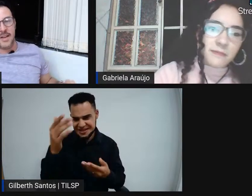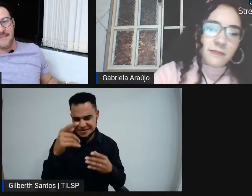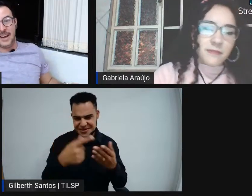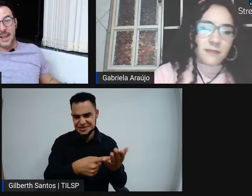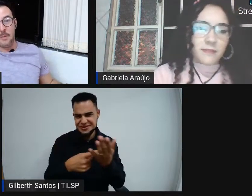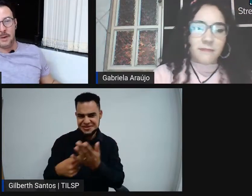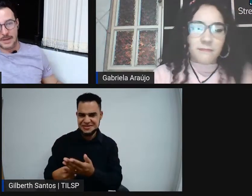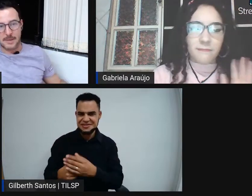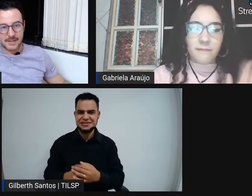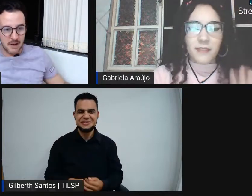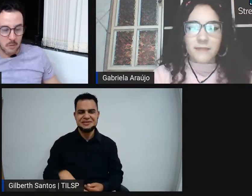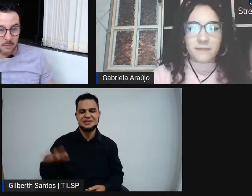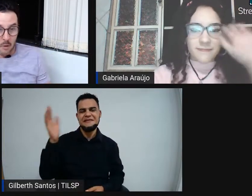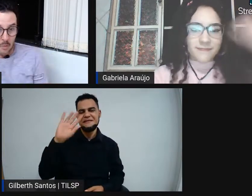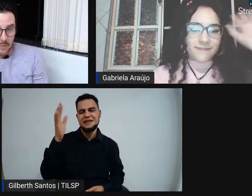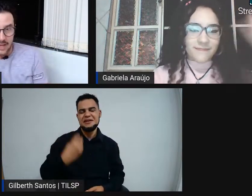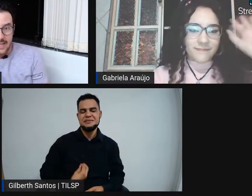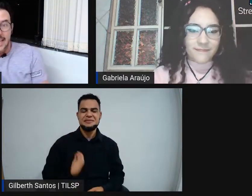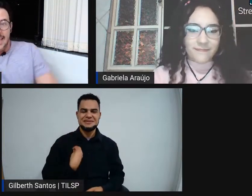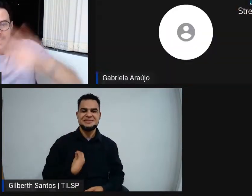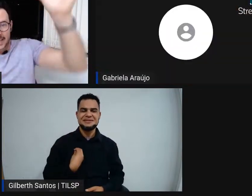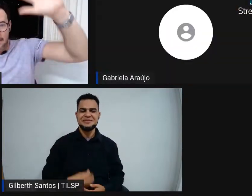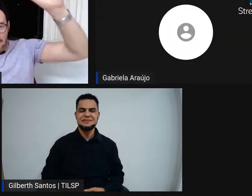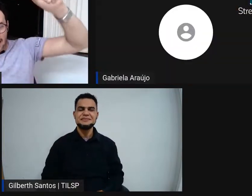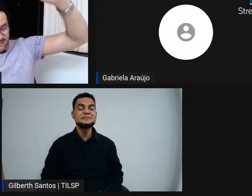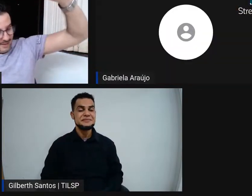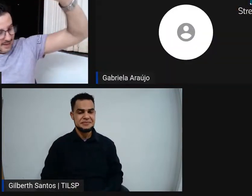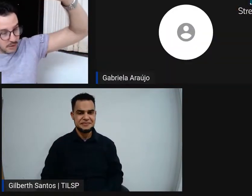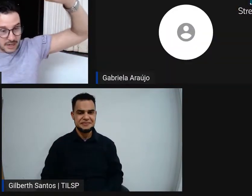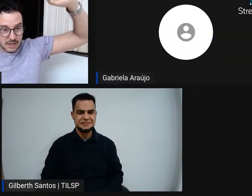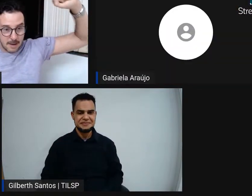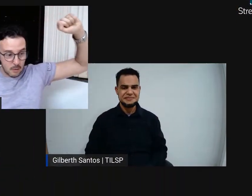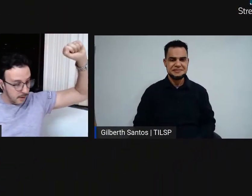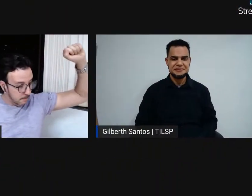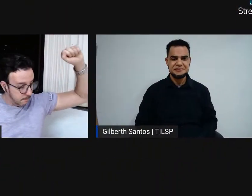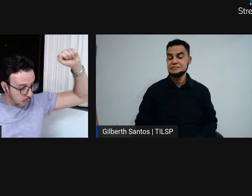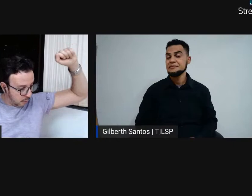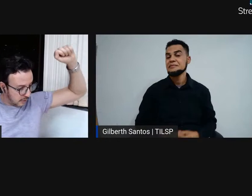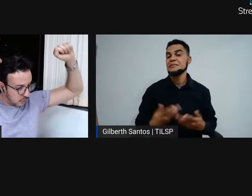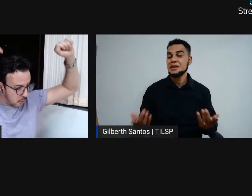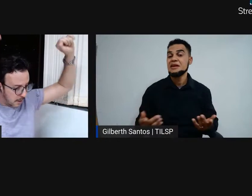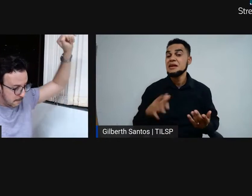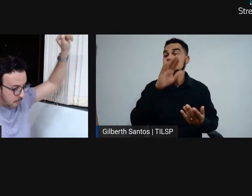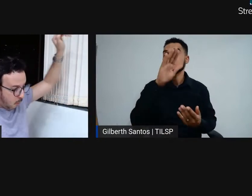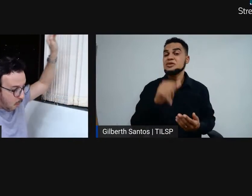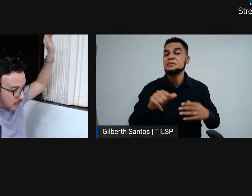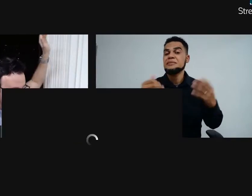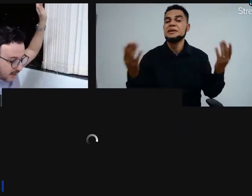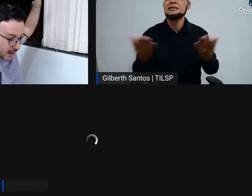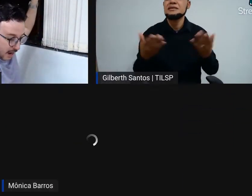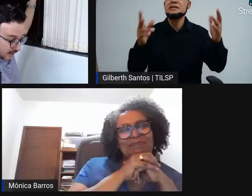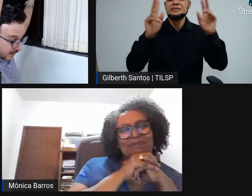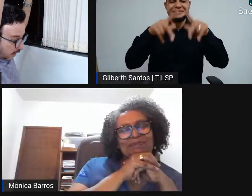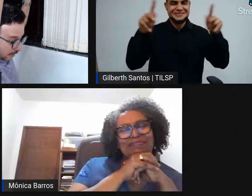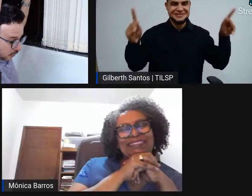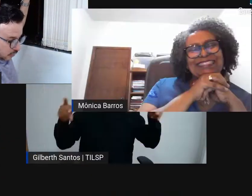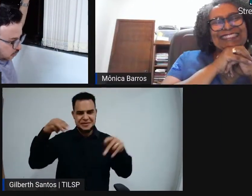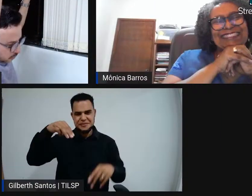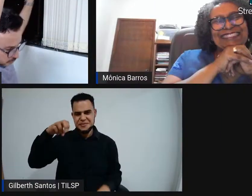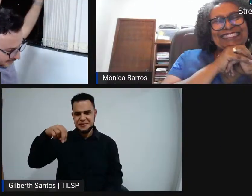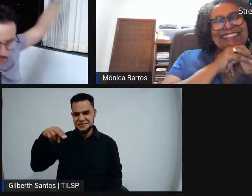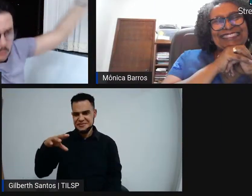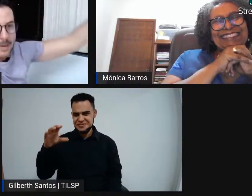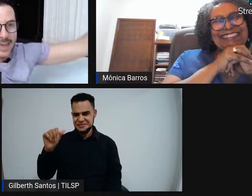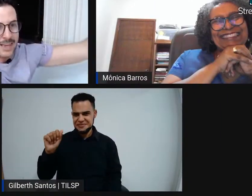Tá joia, valeu pela participação, bom, e vai, eu queria chamar agora professora Mônica, tem um